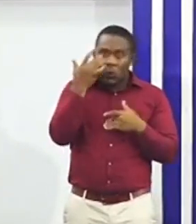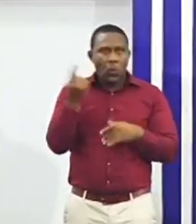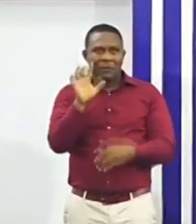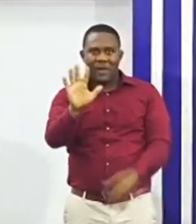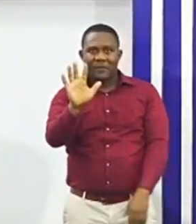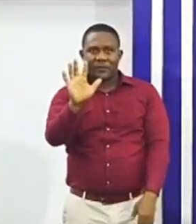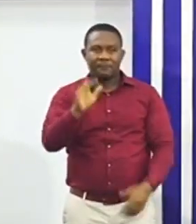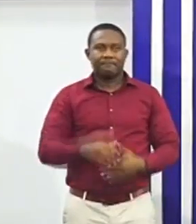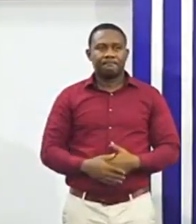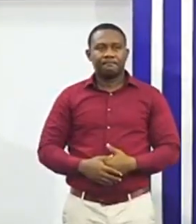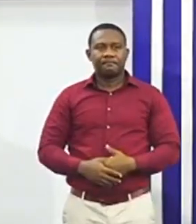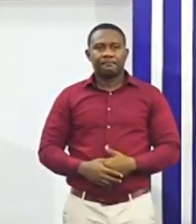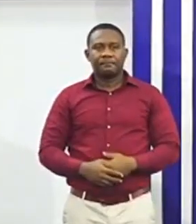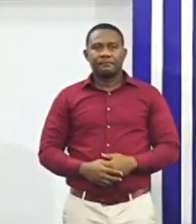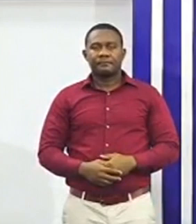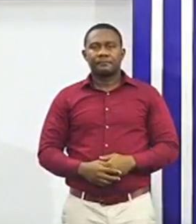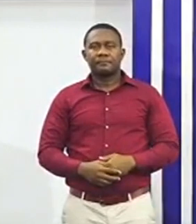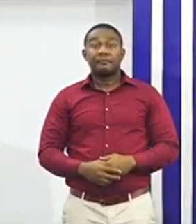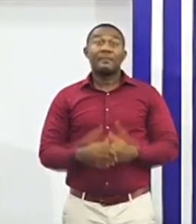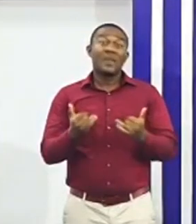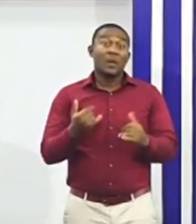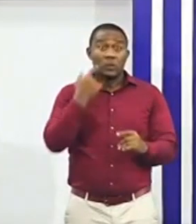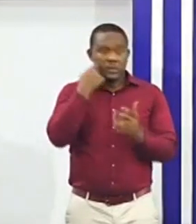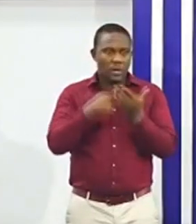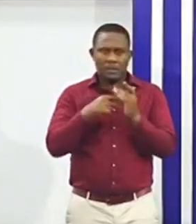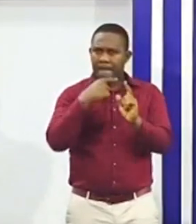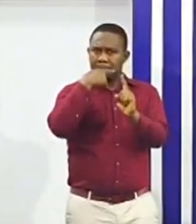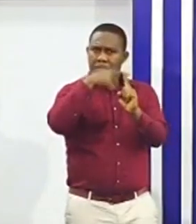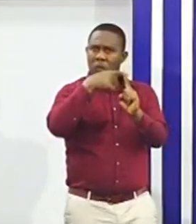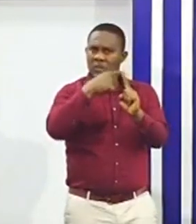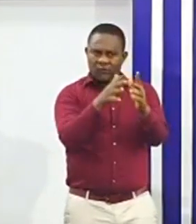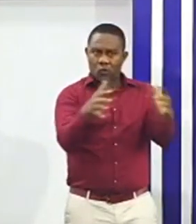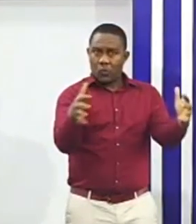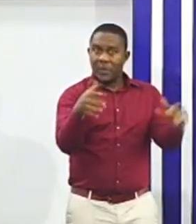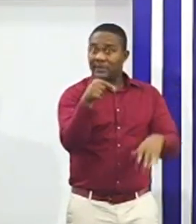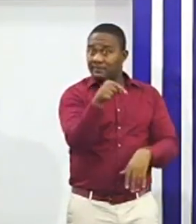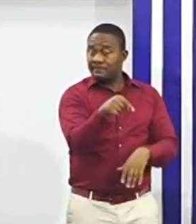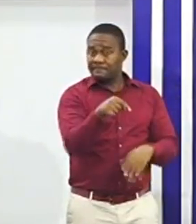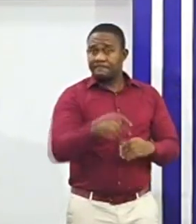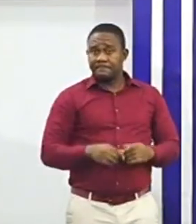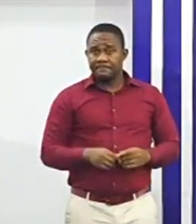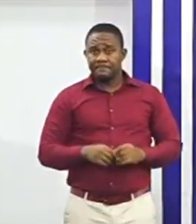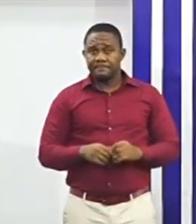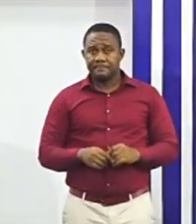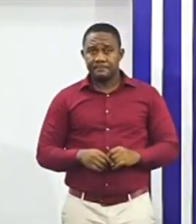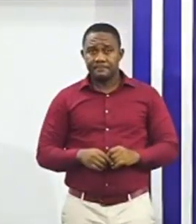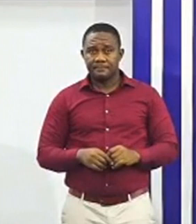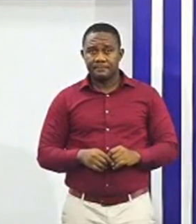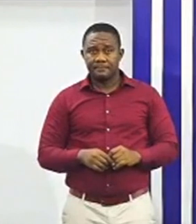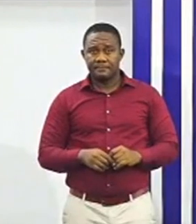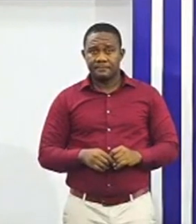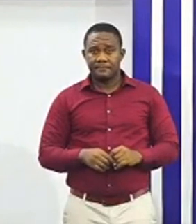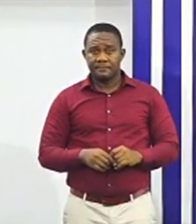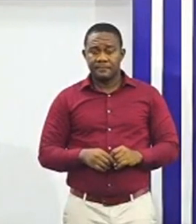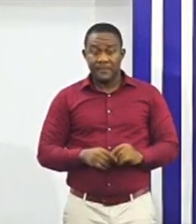ani banan za nan kpi yelba po ama po ani banan za tinan ba poro ba yelba po ama po ayi adar na nin yila yela